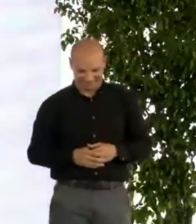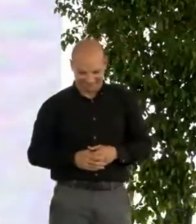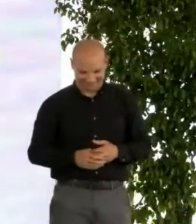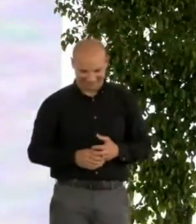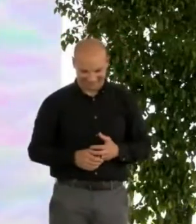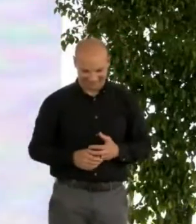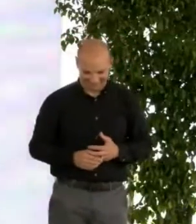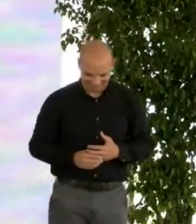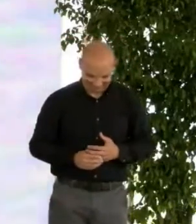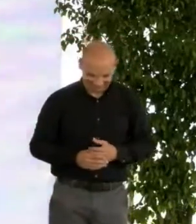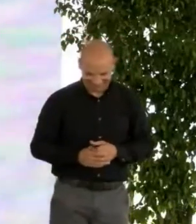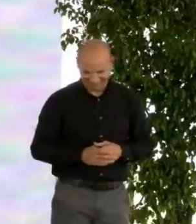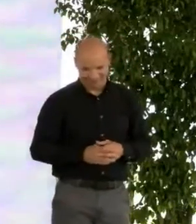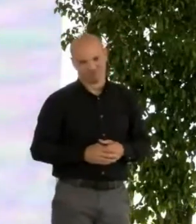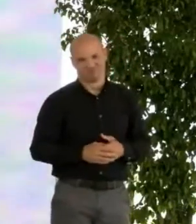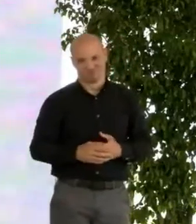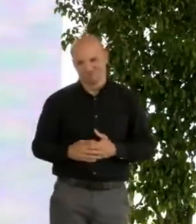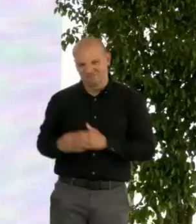gobernador.